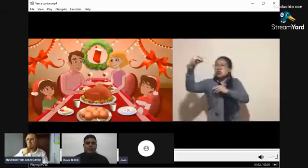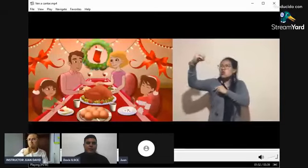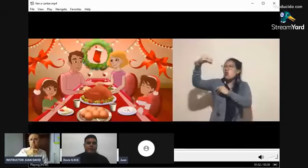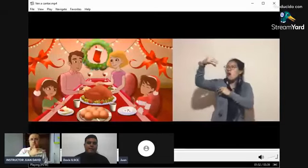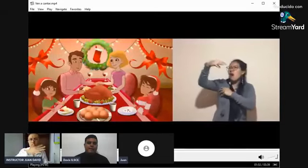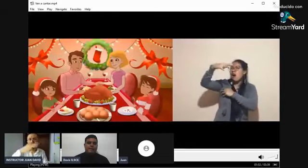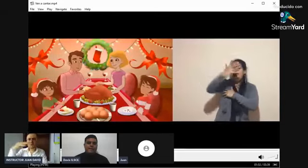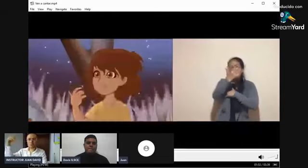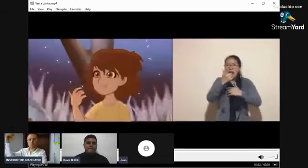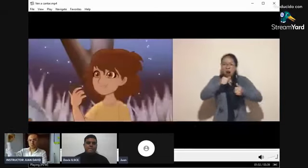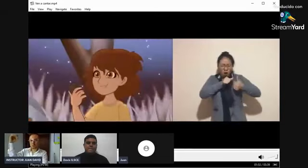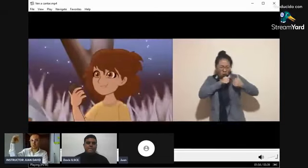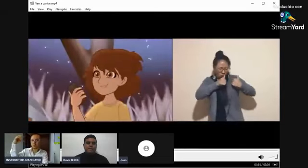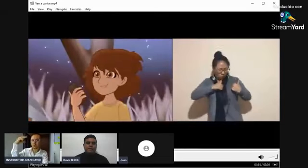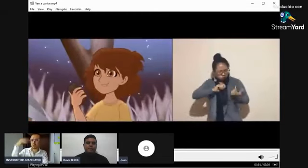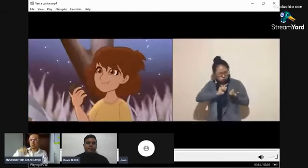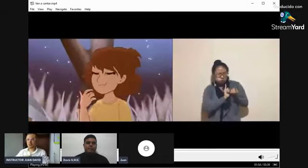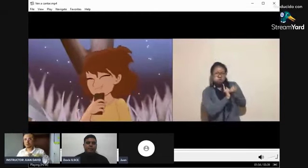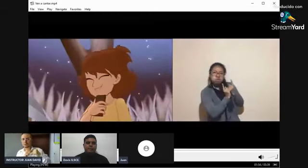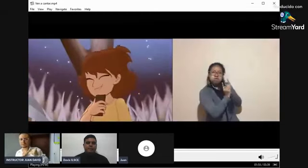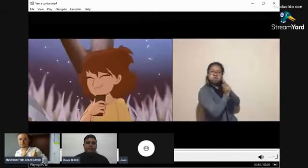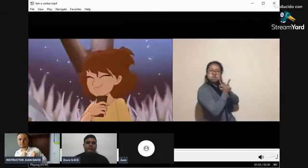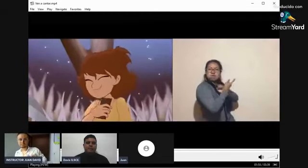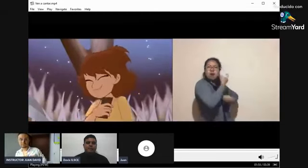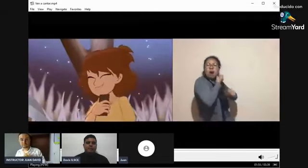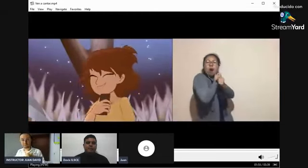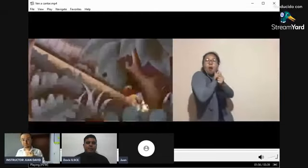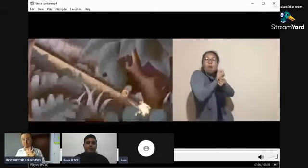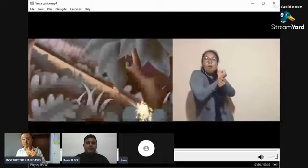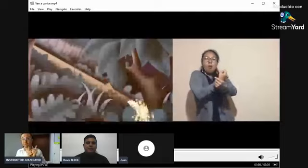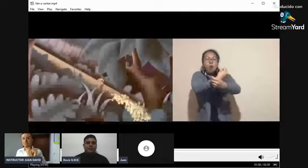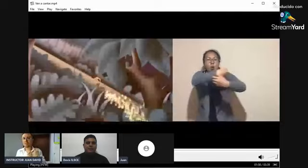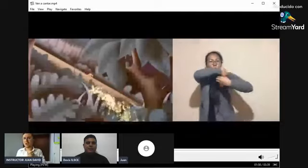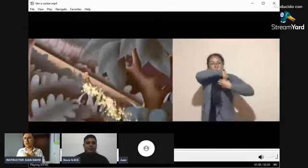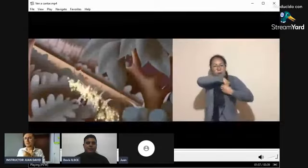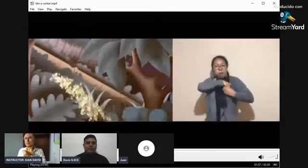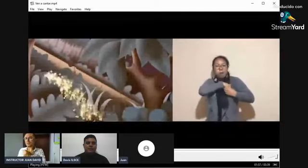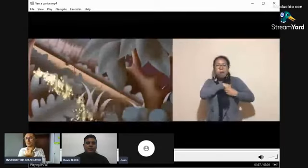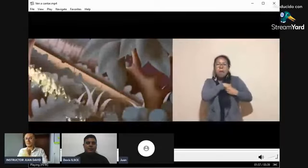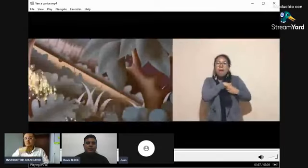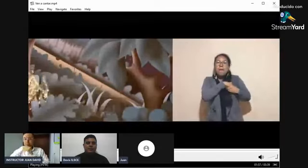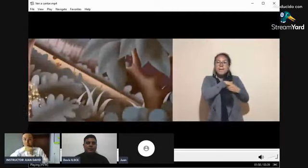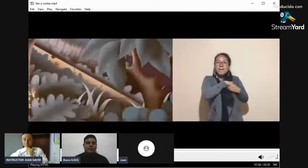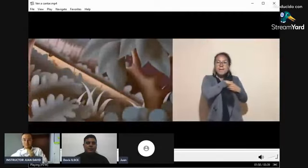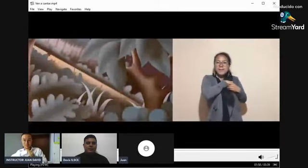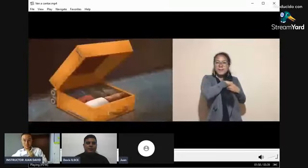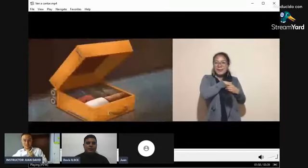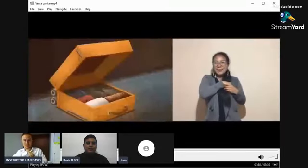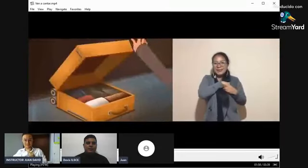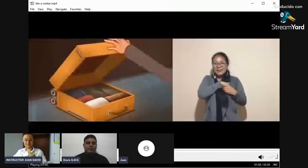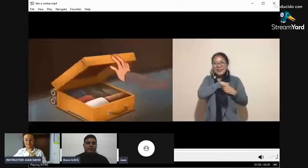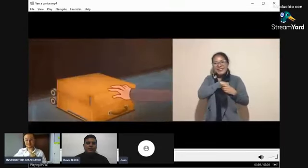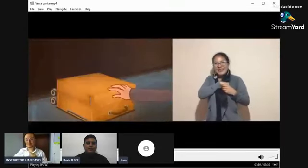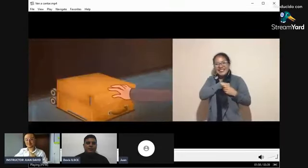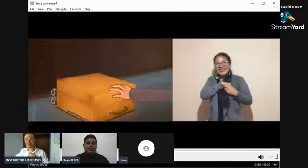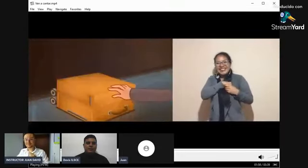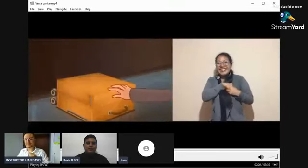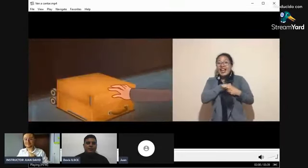sol. Dale vuelta a tu corazón y llénalo de